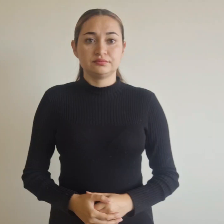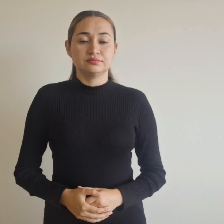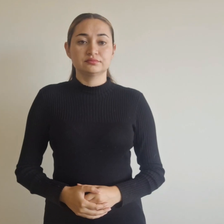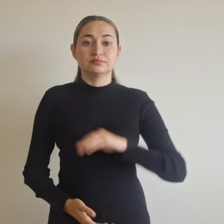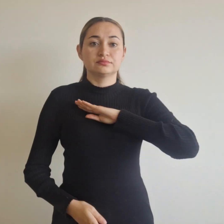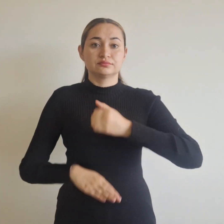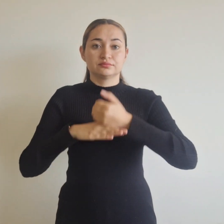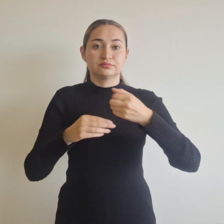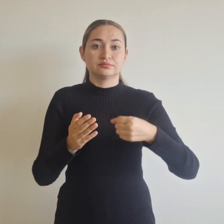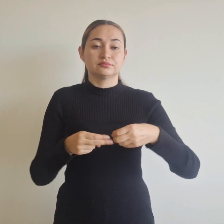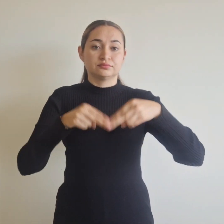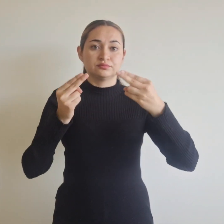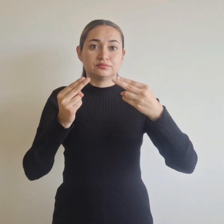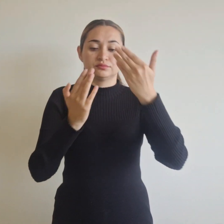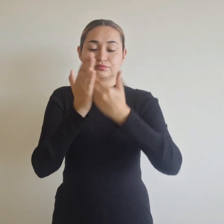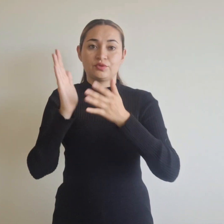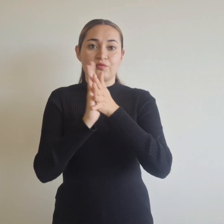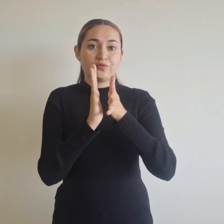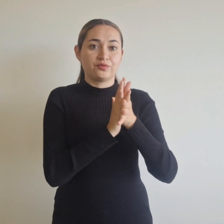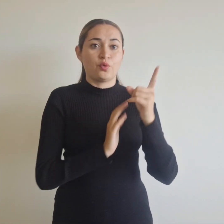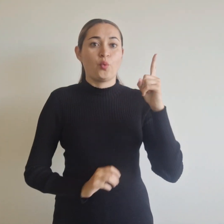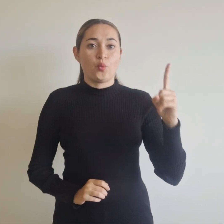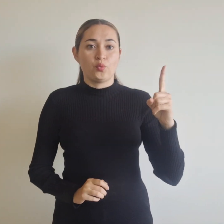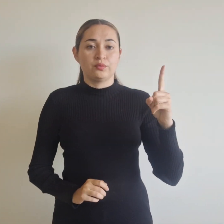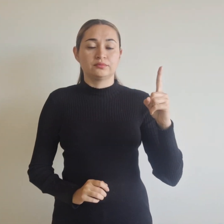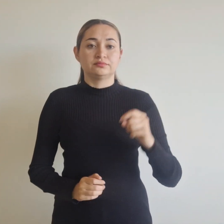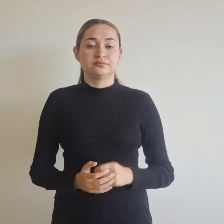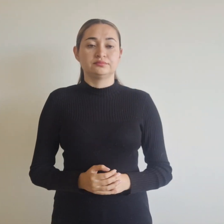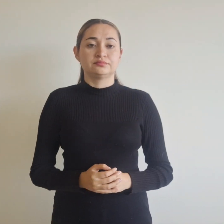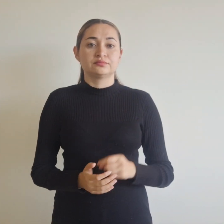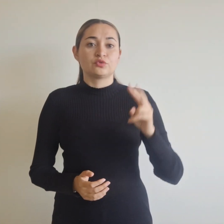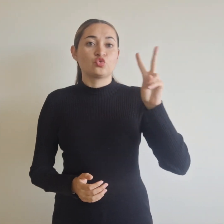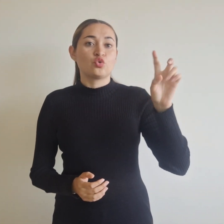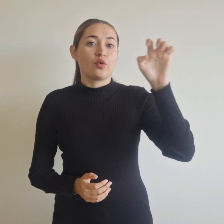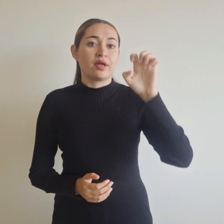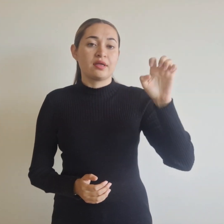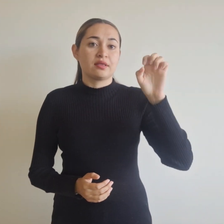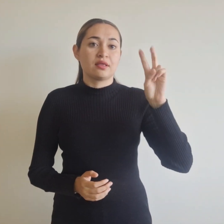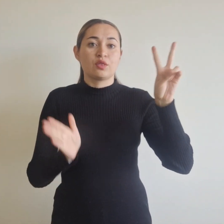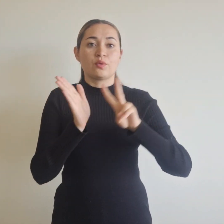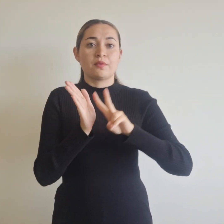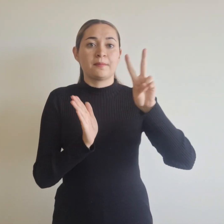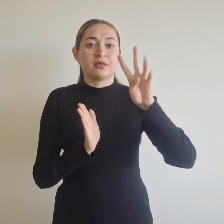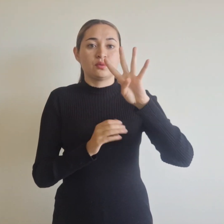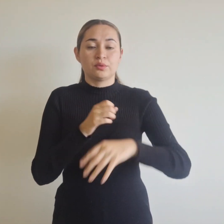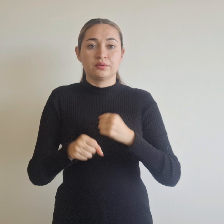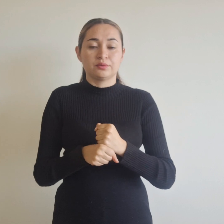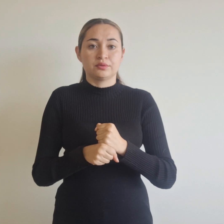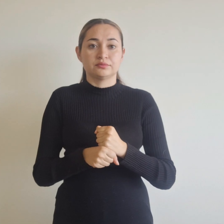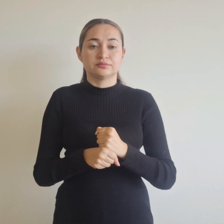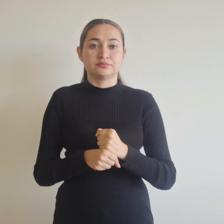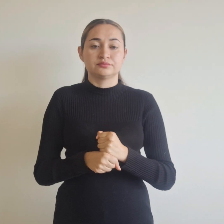De Tunja, Boletín Informativo 01, 2 de enero de 2024. Vamos a